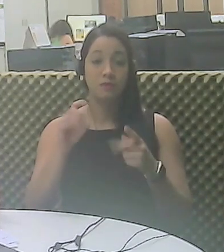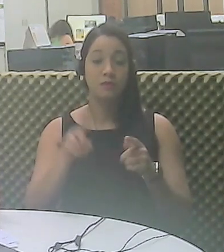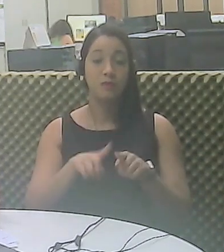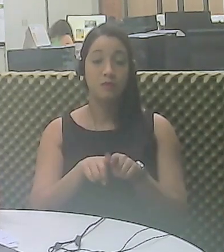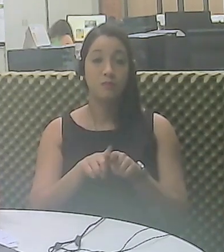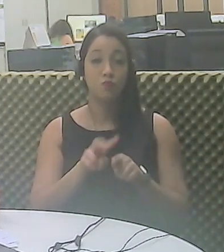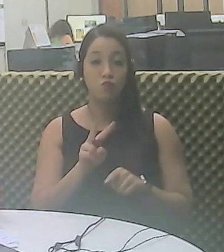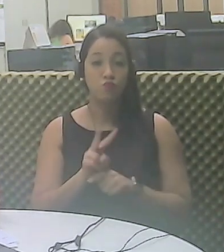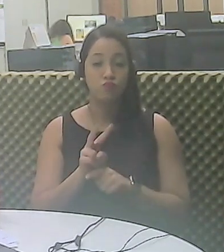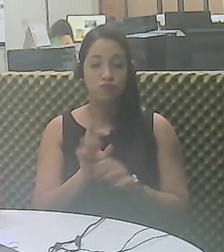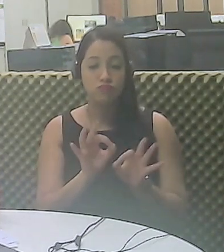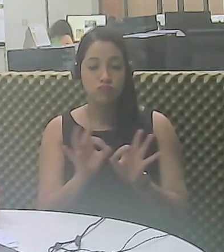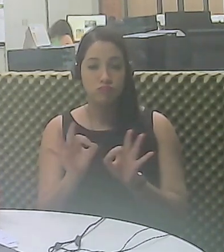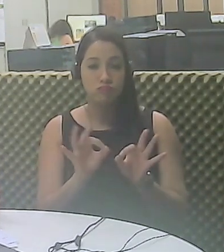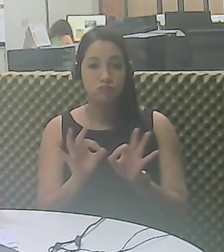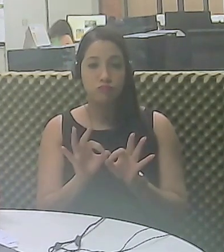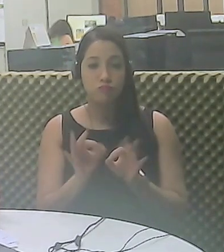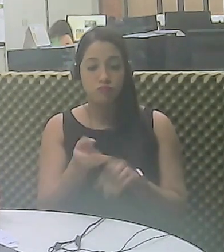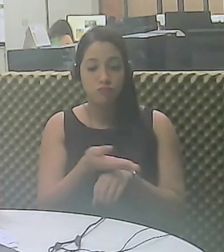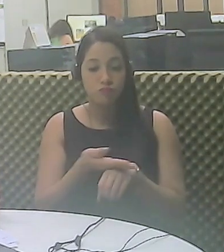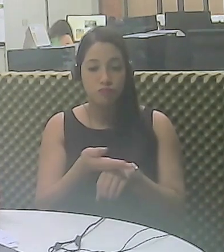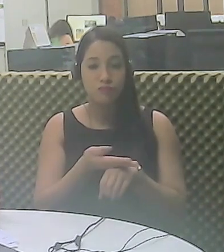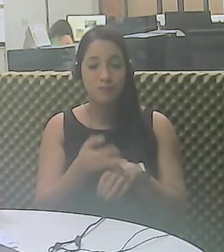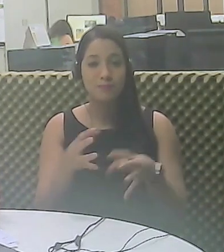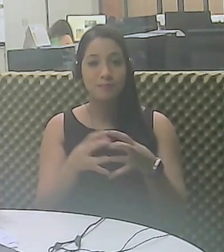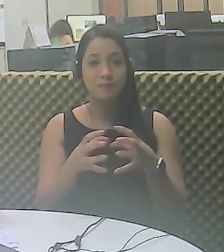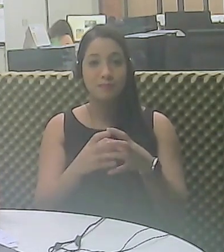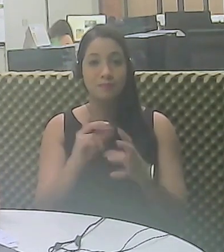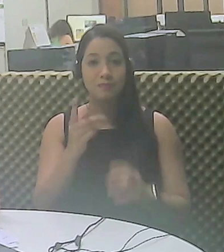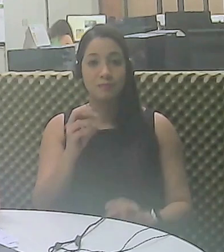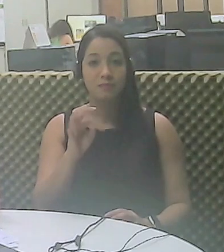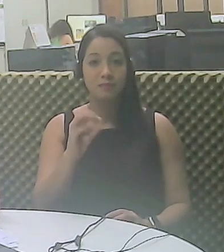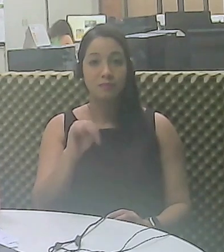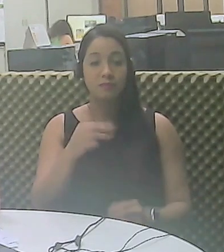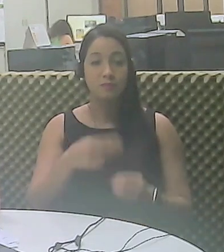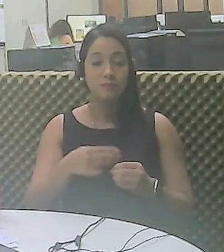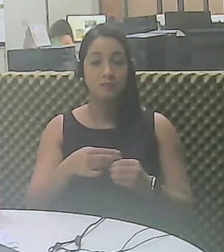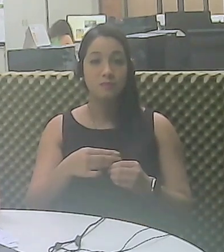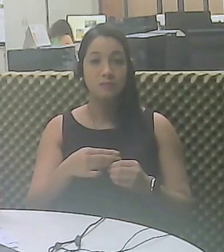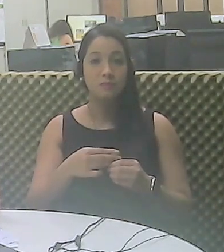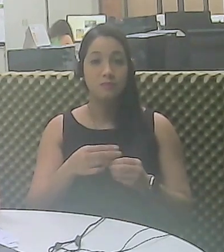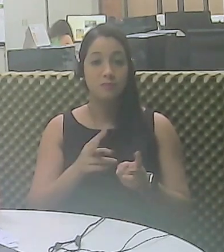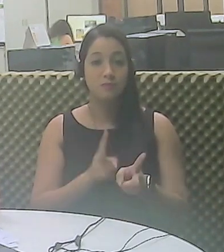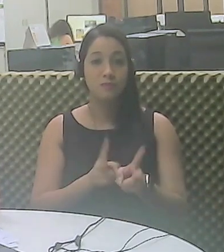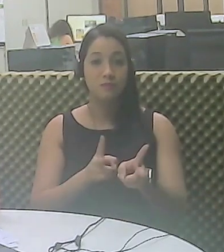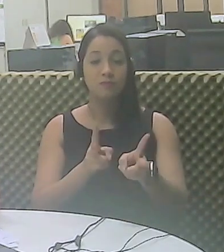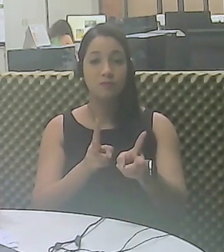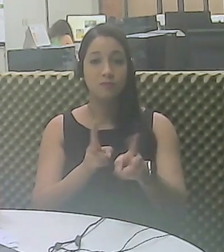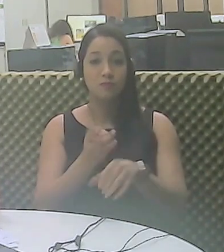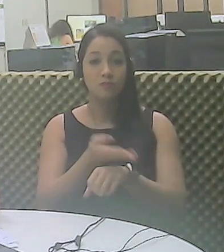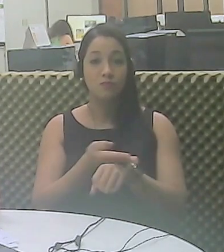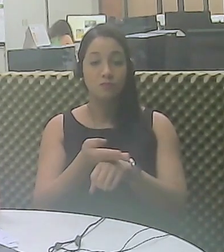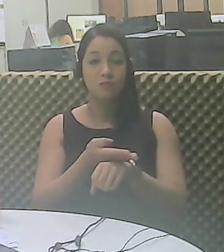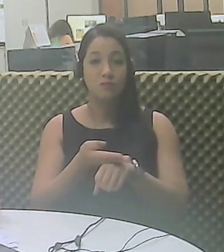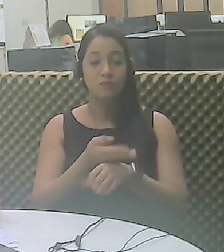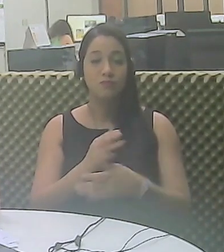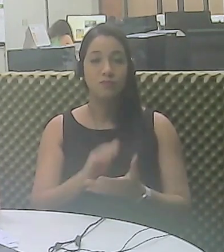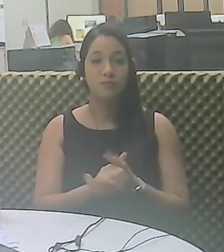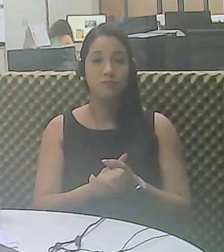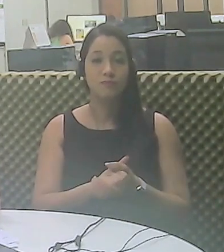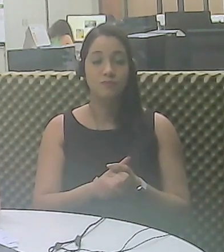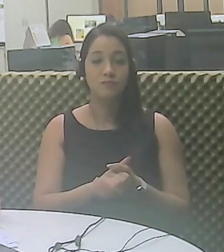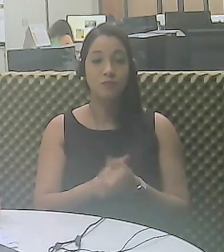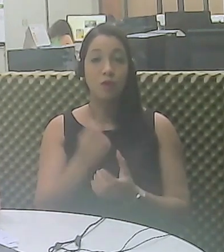foram cuidadosamente beneficiadas pela equipe do Horto Municipal, que seguirá mantendo os tratos culturais.